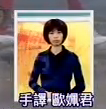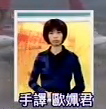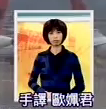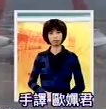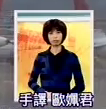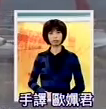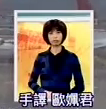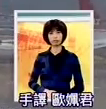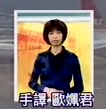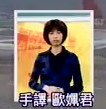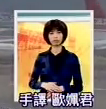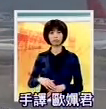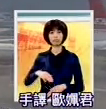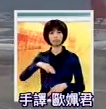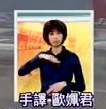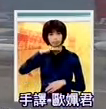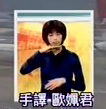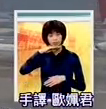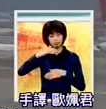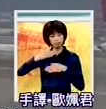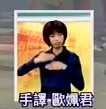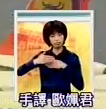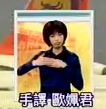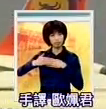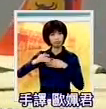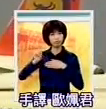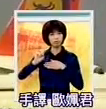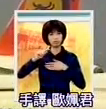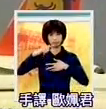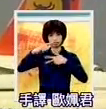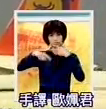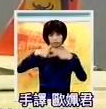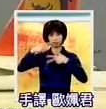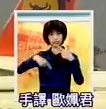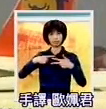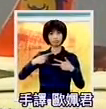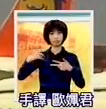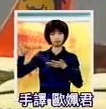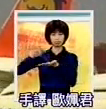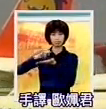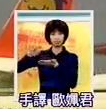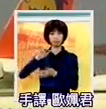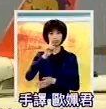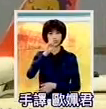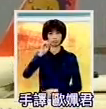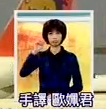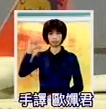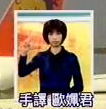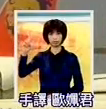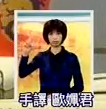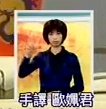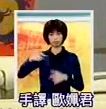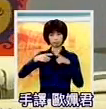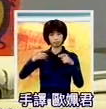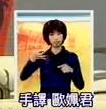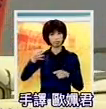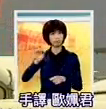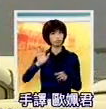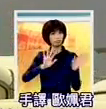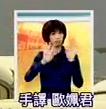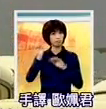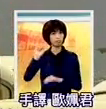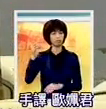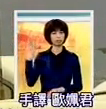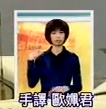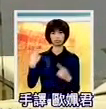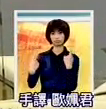候这个一整个星期总共会有101个航班。那在票价方面呢，比起以